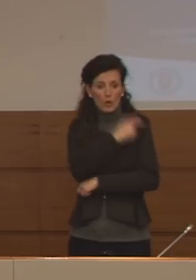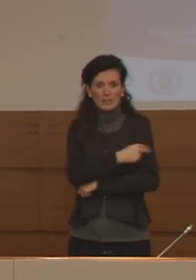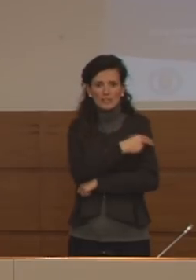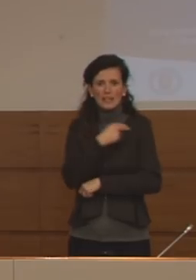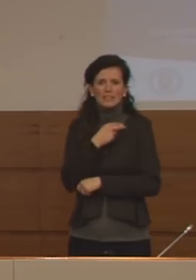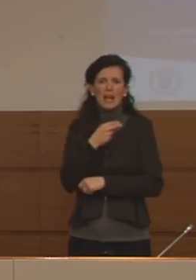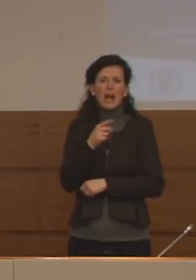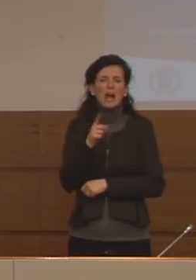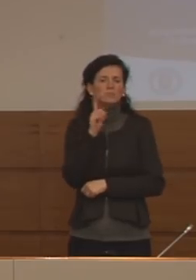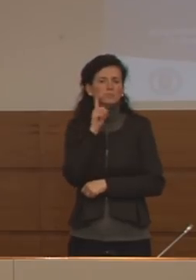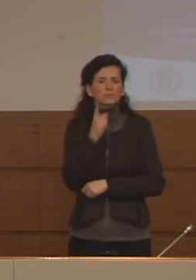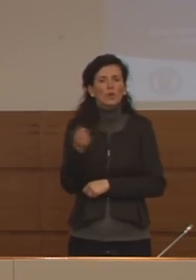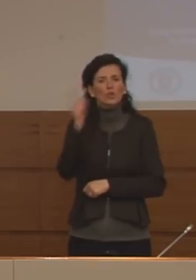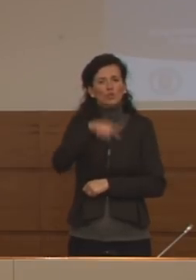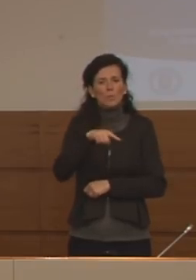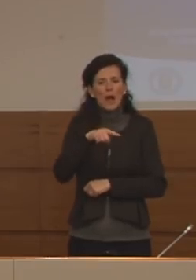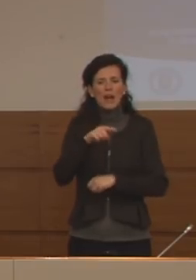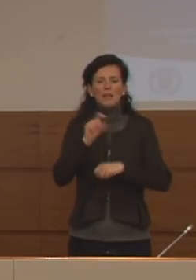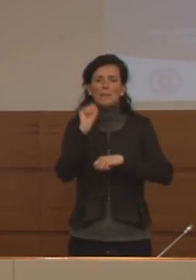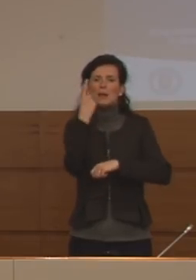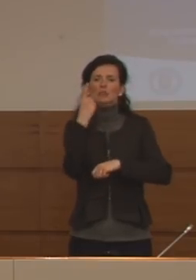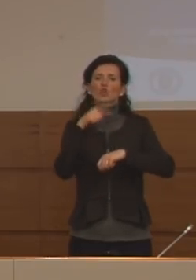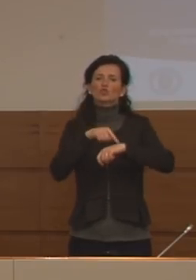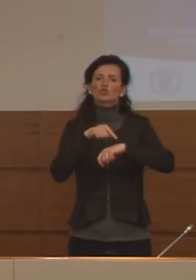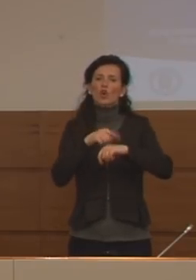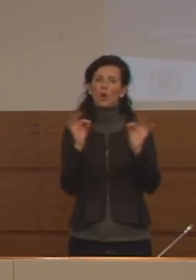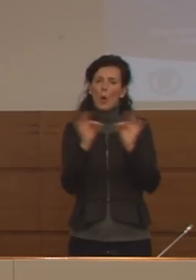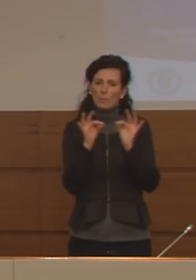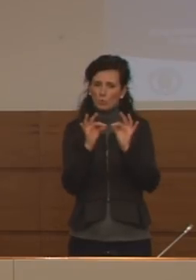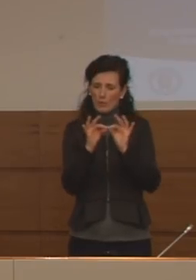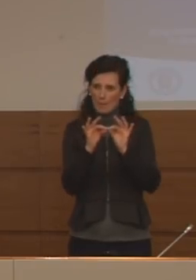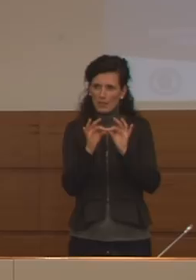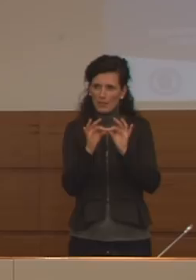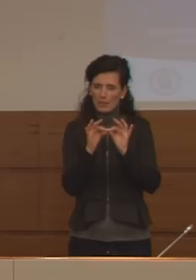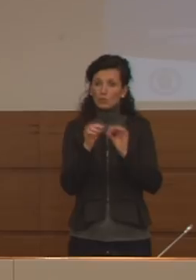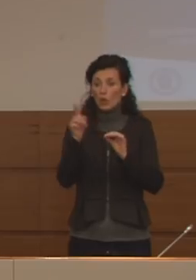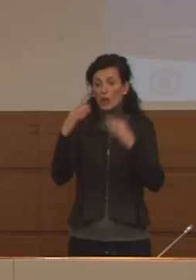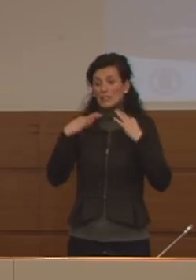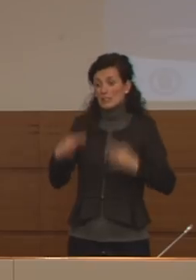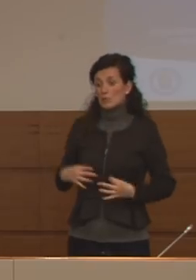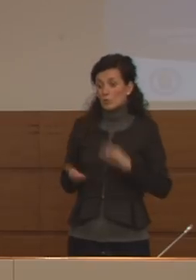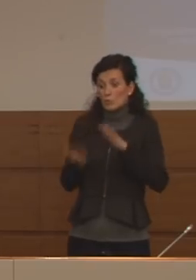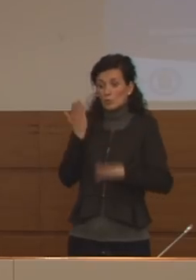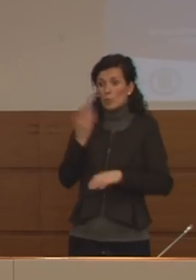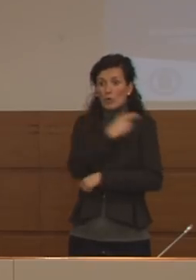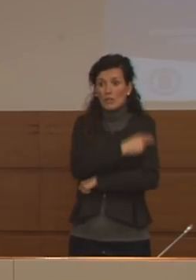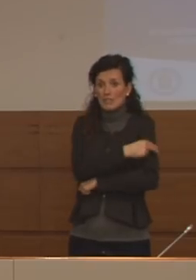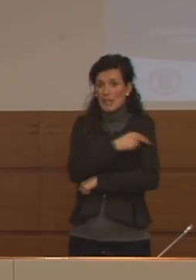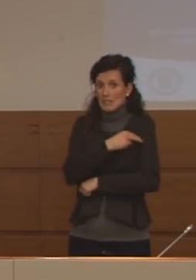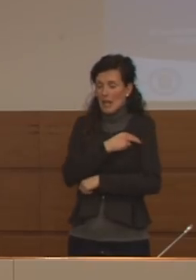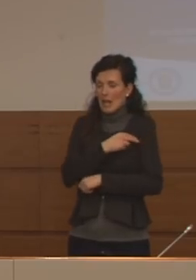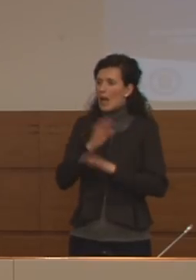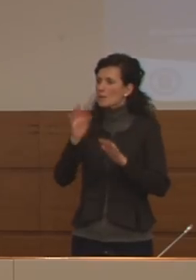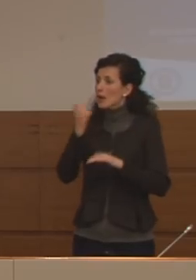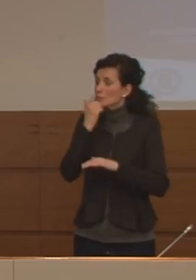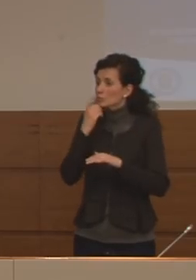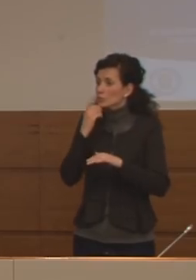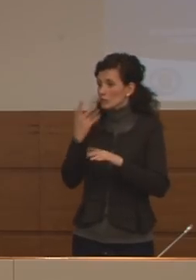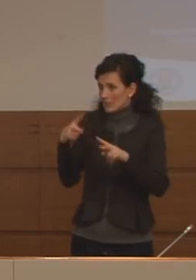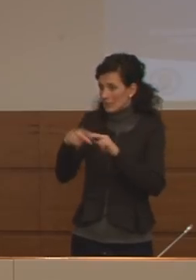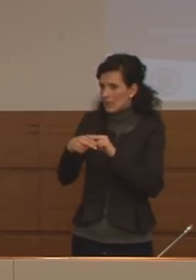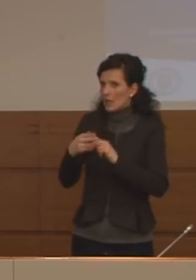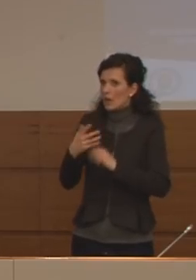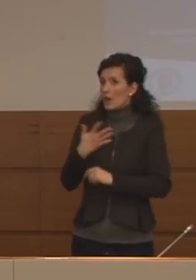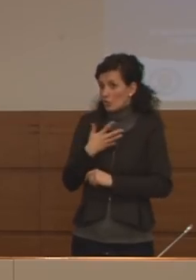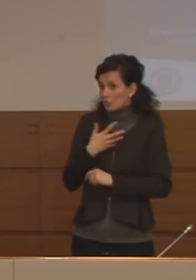solita conferenza delle ore 12 di domani all'istituto superiore della sanità per quanto riguarda questa domanda cioè